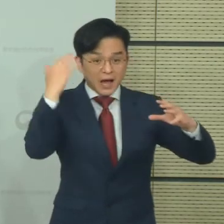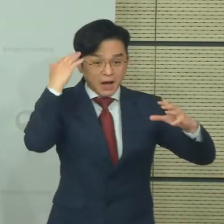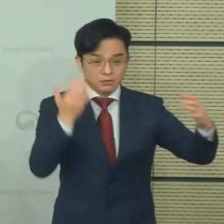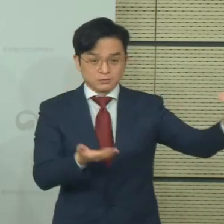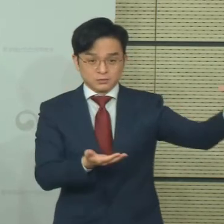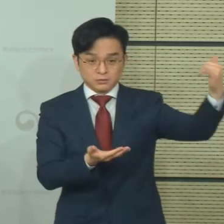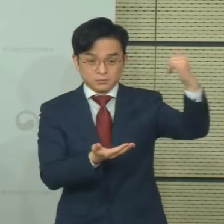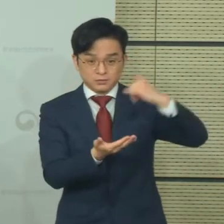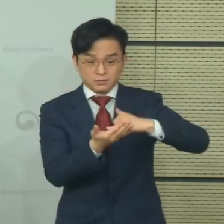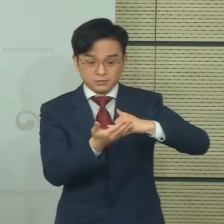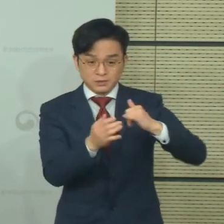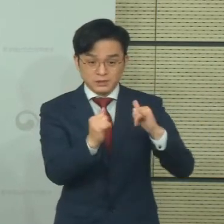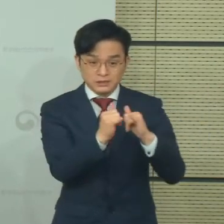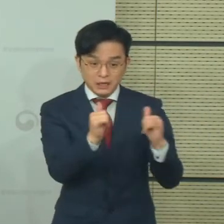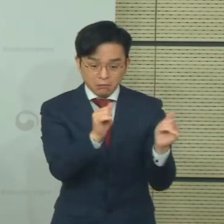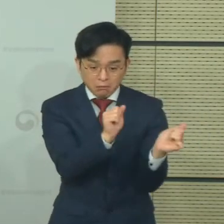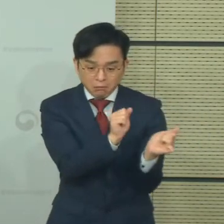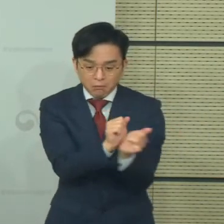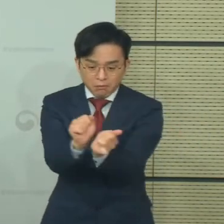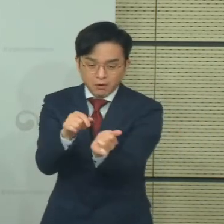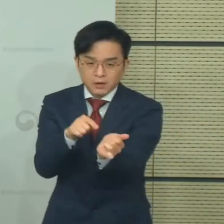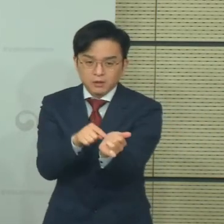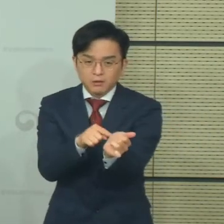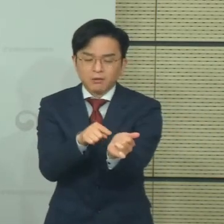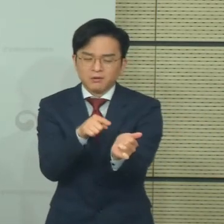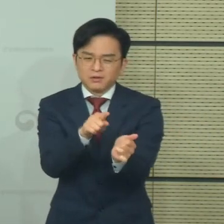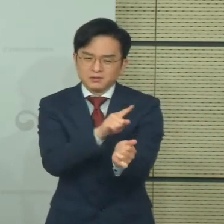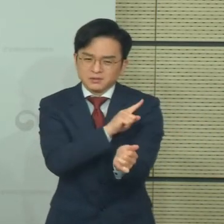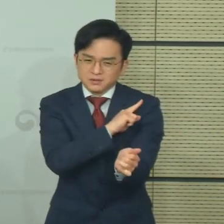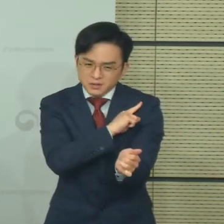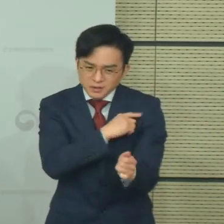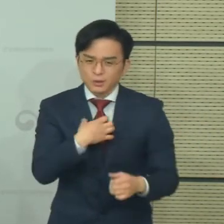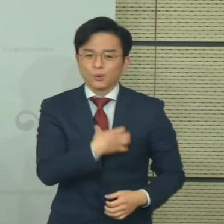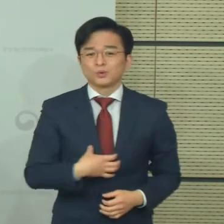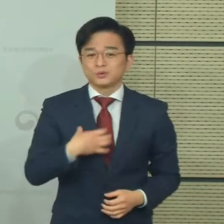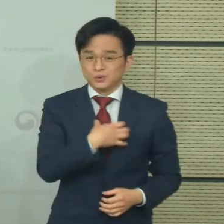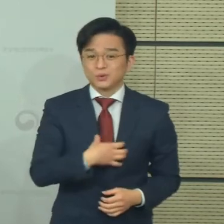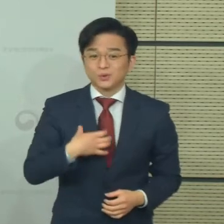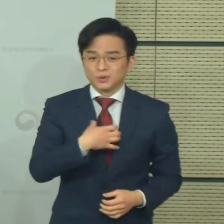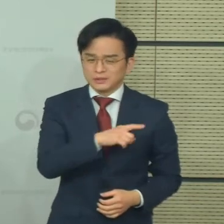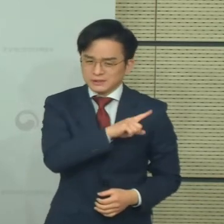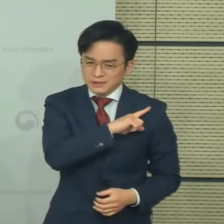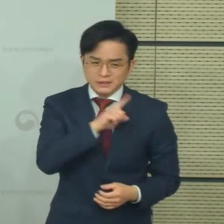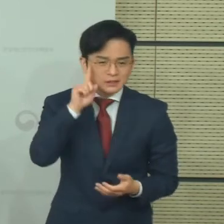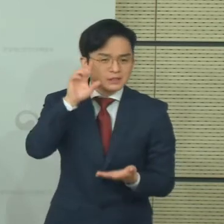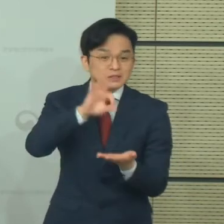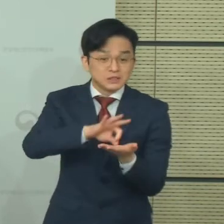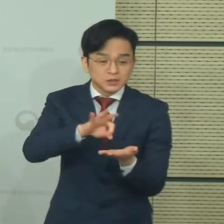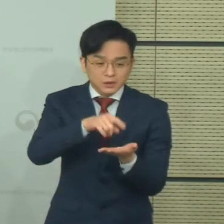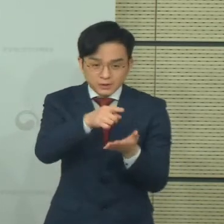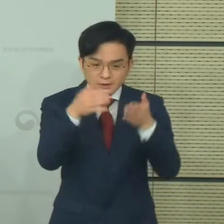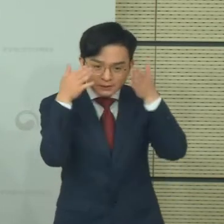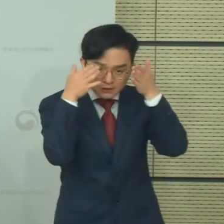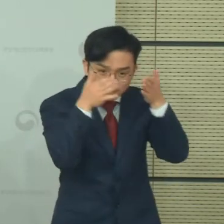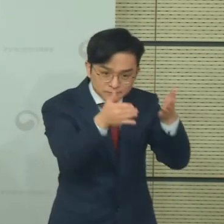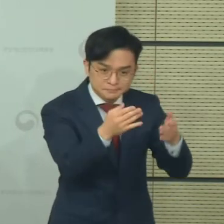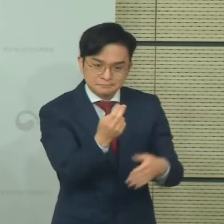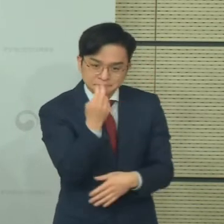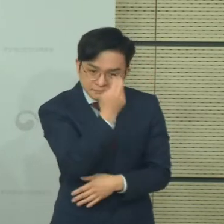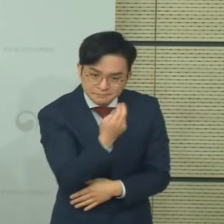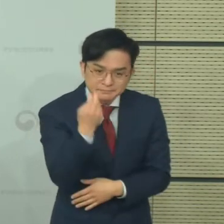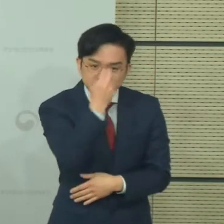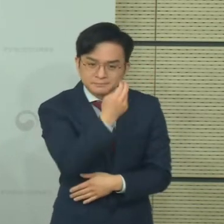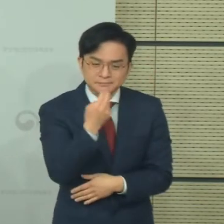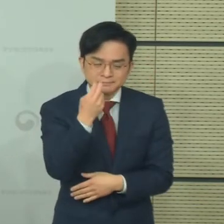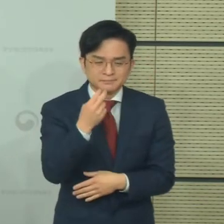어떻게 강화시켜 나갈 것이냐라는 부분에서 저희들이 지금 이제 가장 큰 비중을 두고 지금 적극 대응을 하고